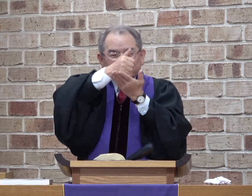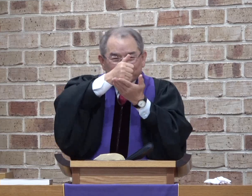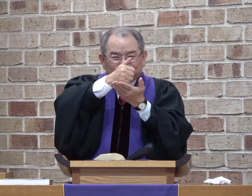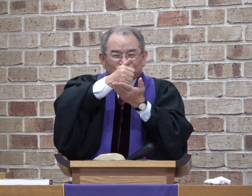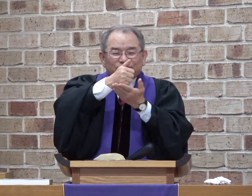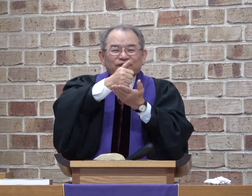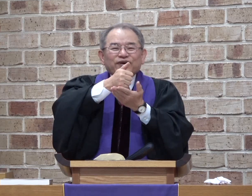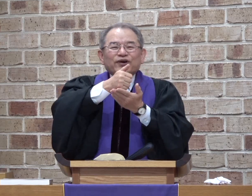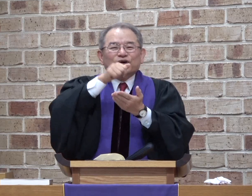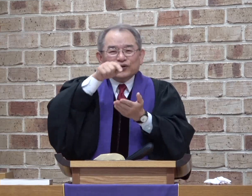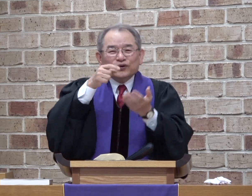하나님께서